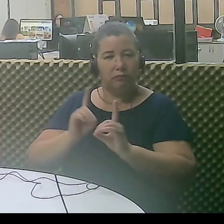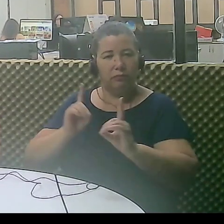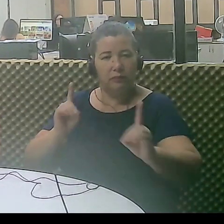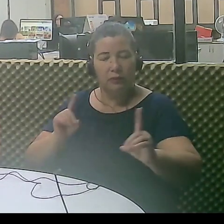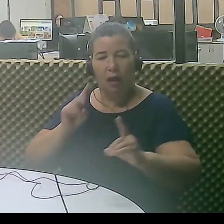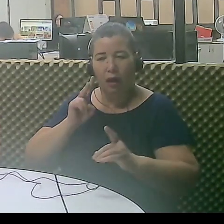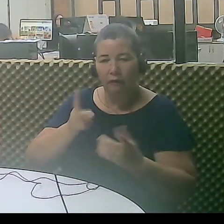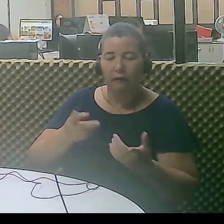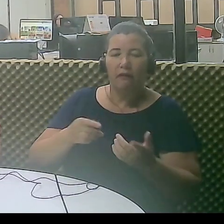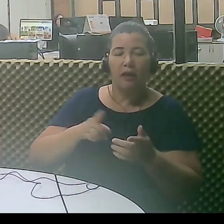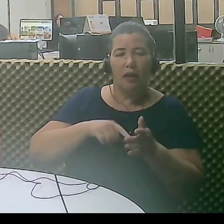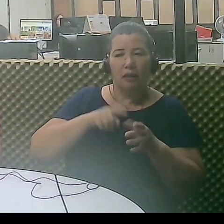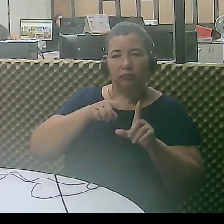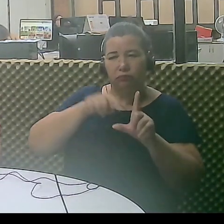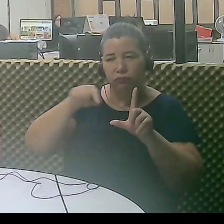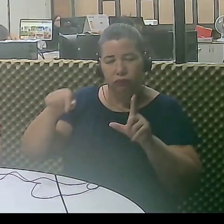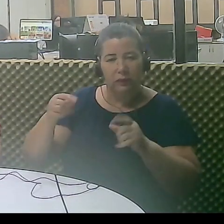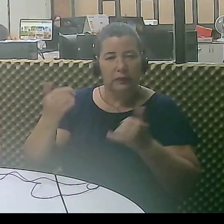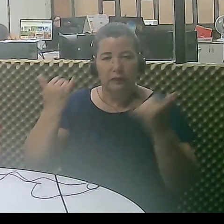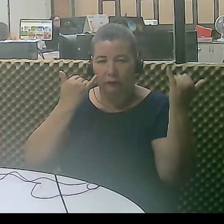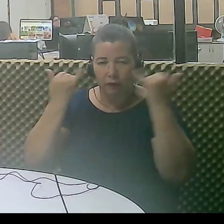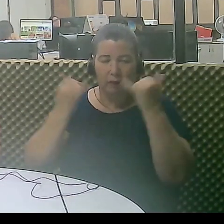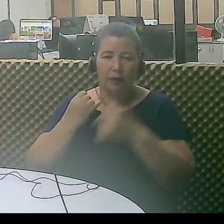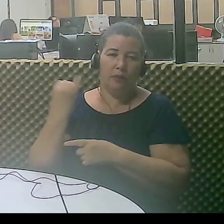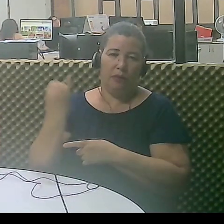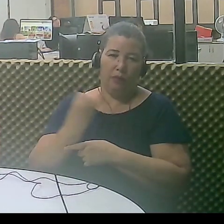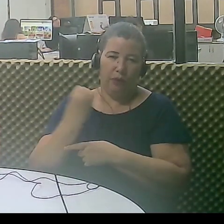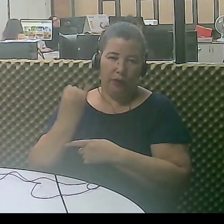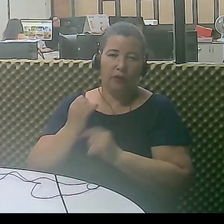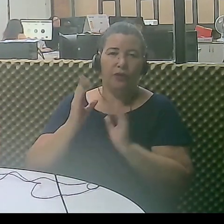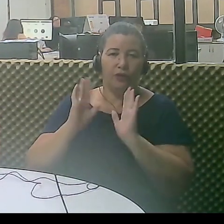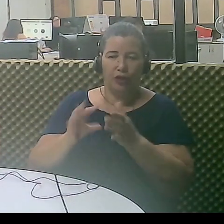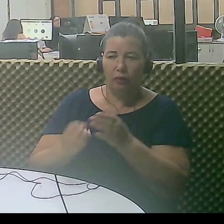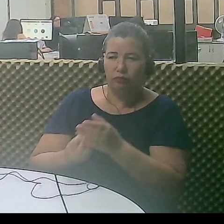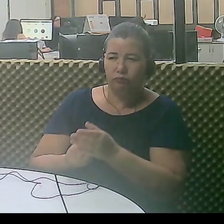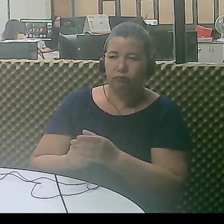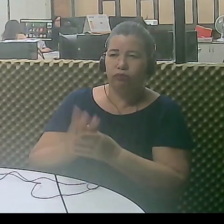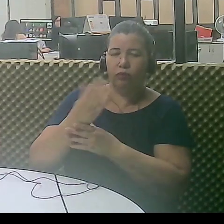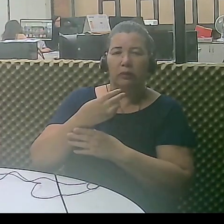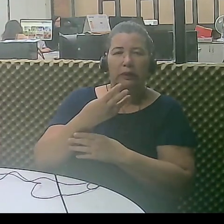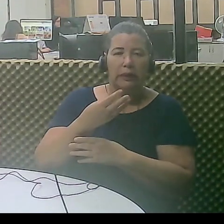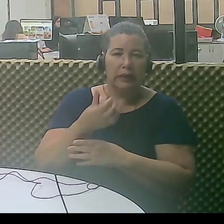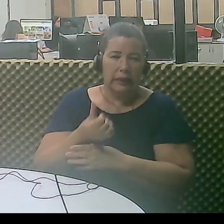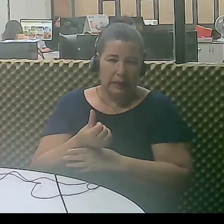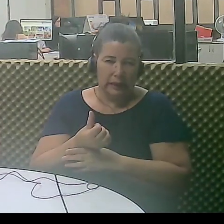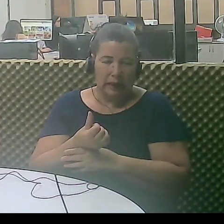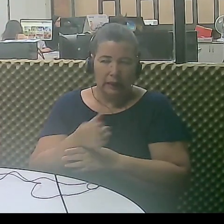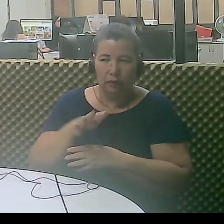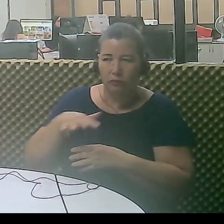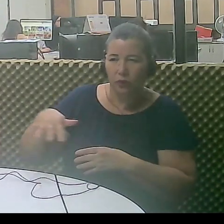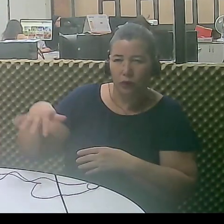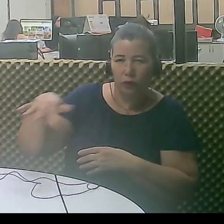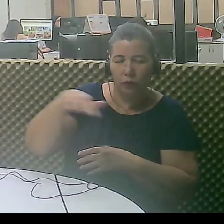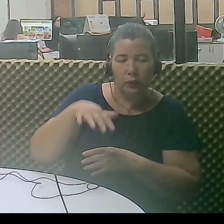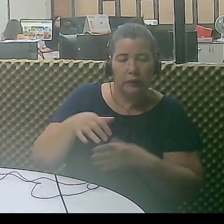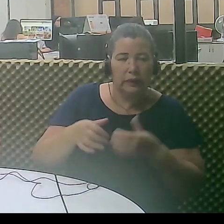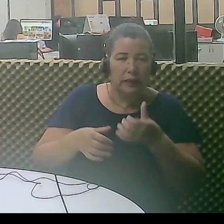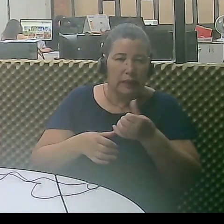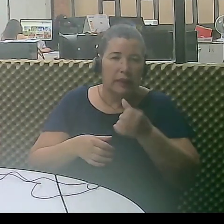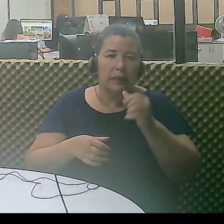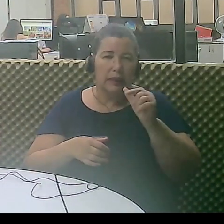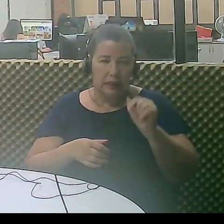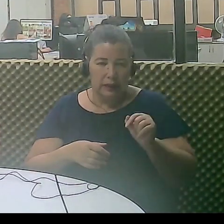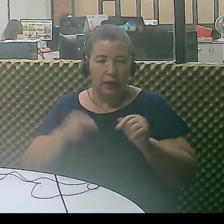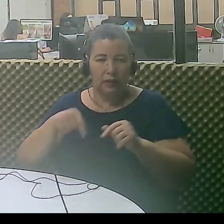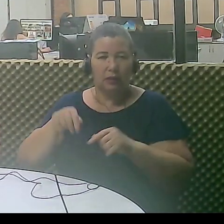e informações importantes. Até o momento, o sistema já foi instalado em 36 das 67 estações que estão em funcionamento